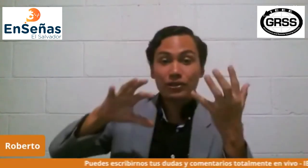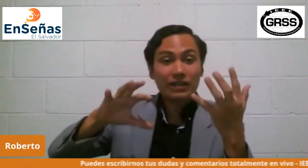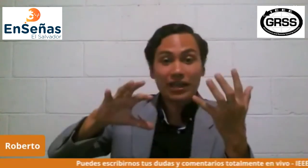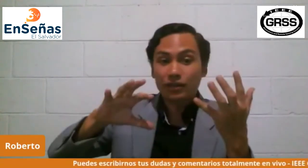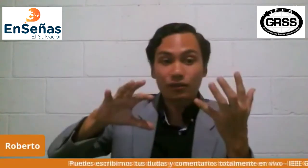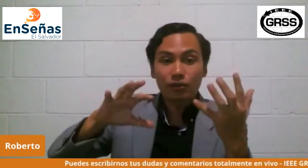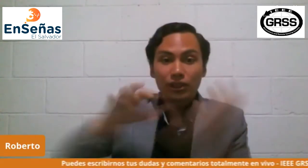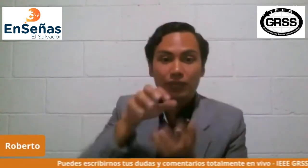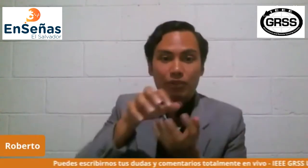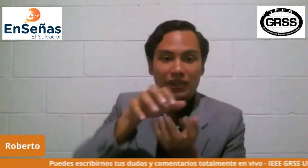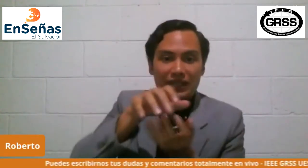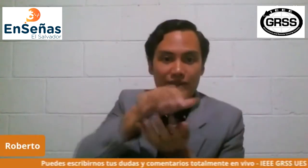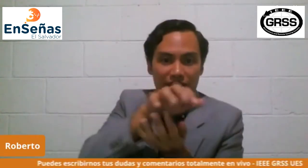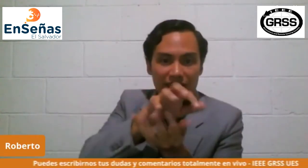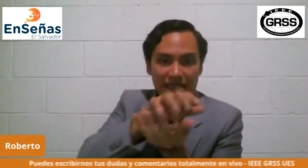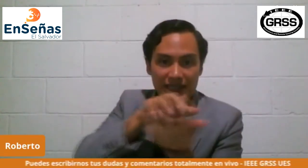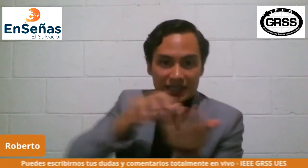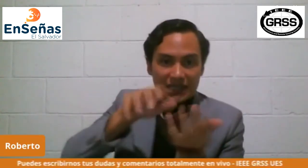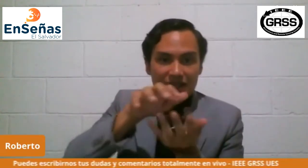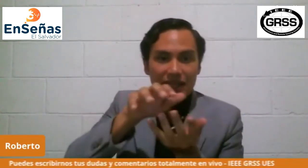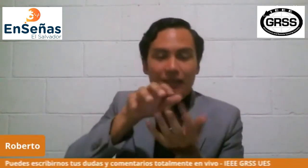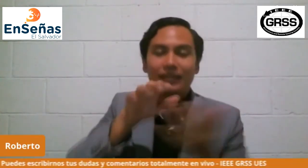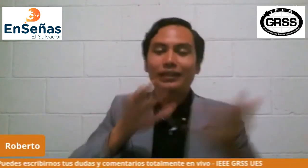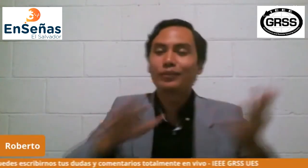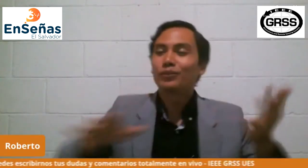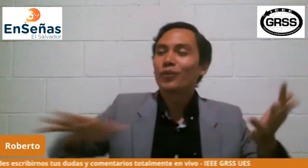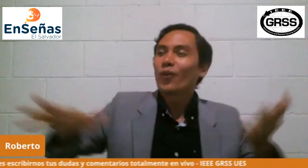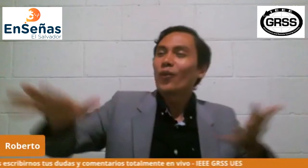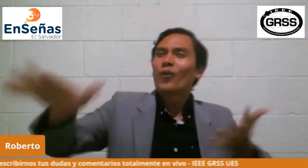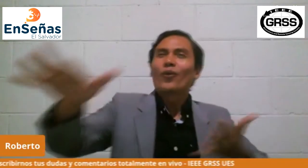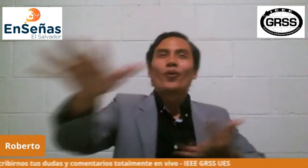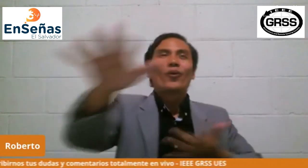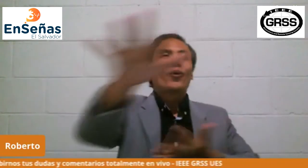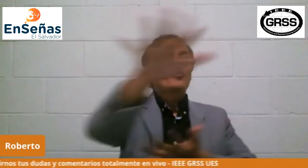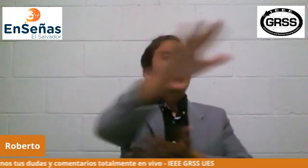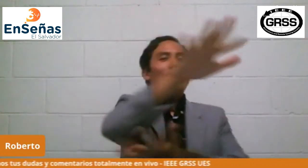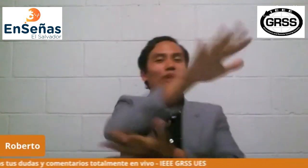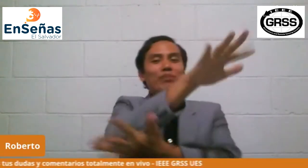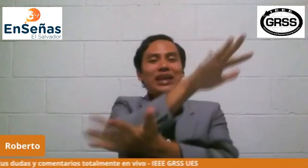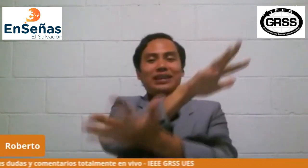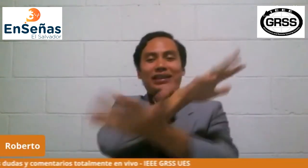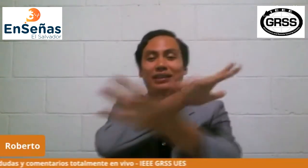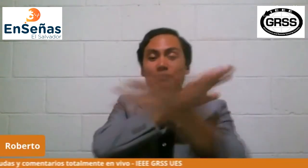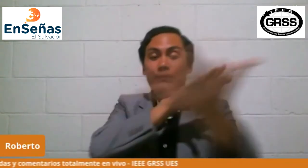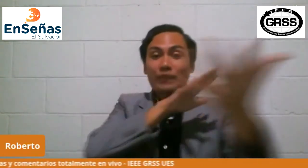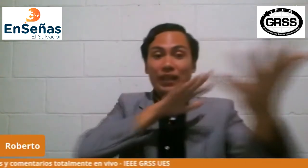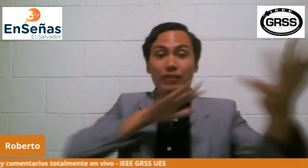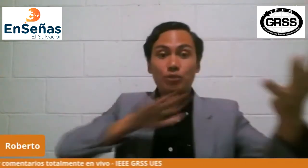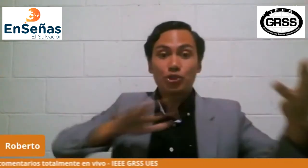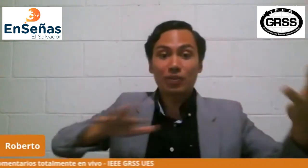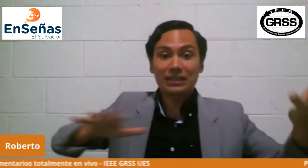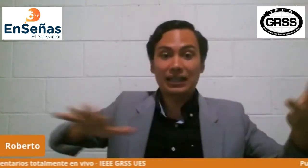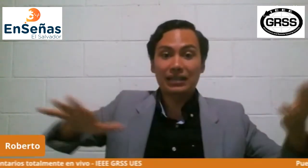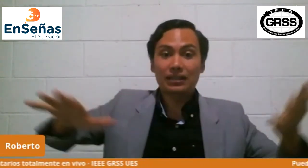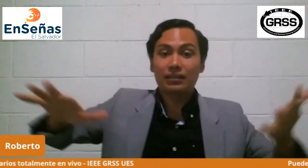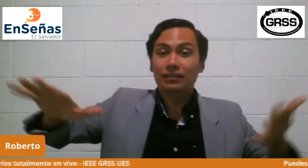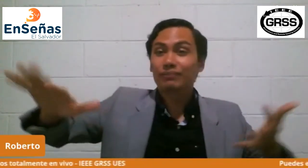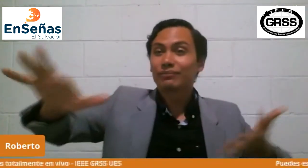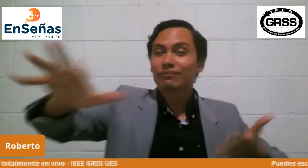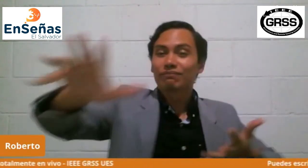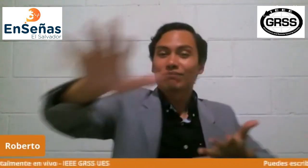cuidado, no se vayan a confundir, porque esto es ciencia y medio ambiente. Es mucho más